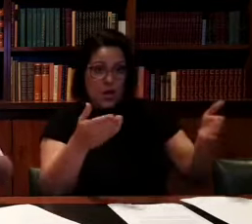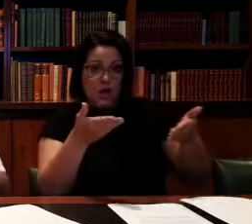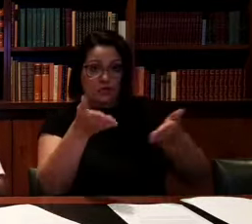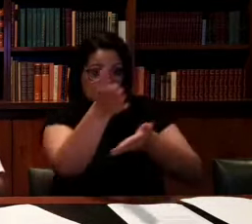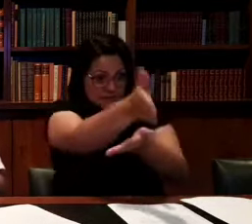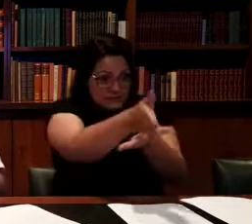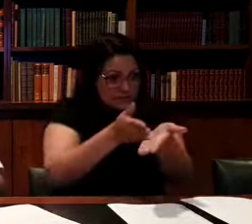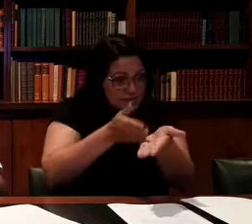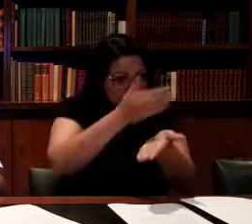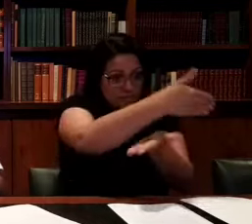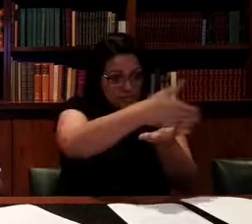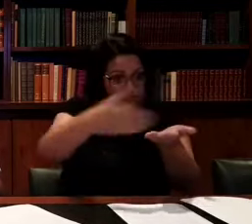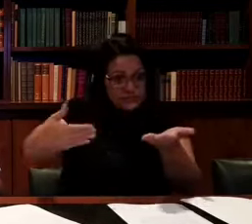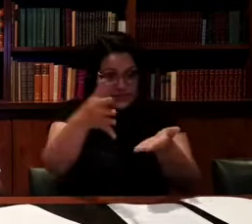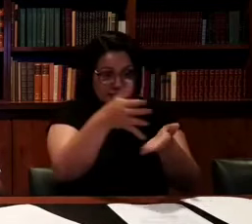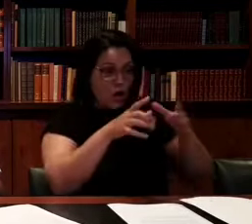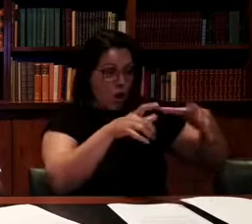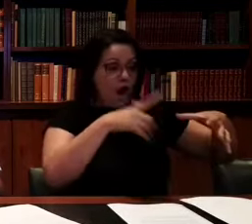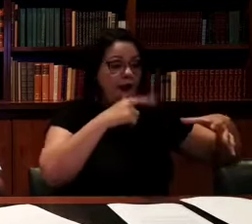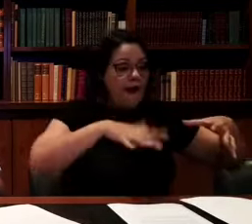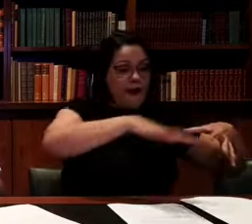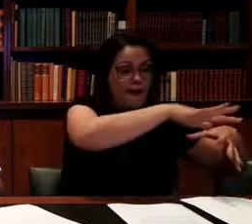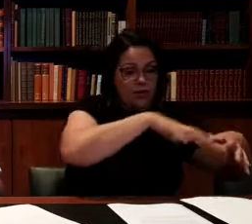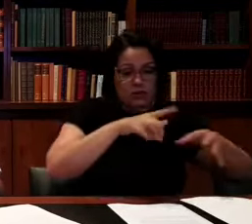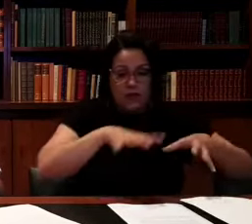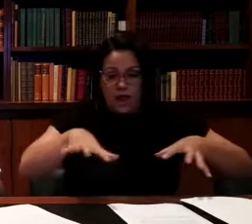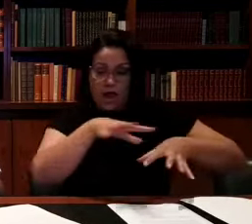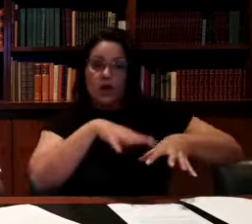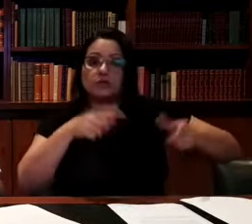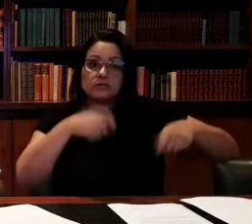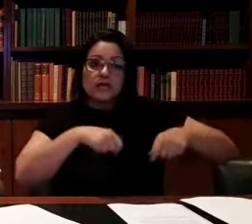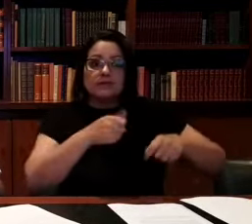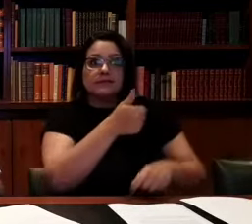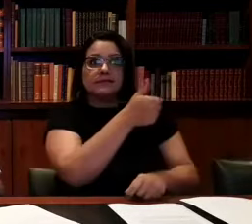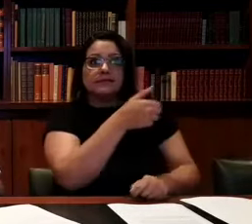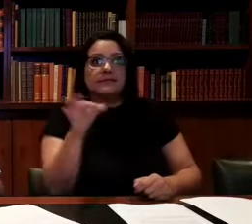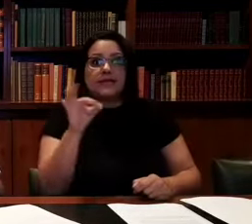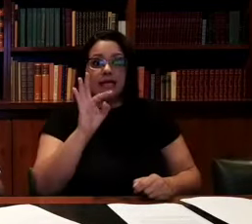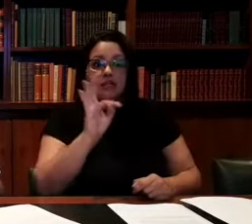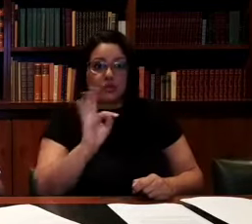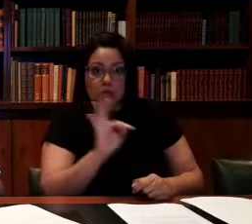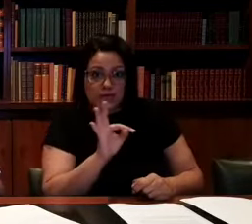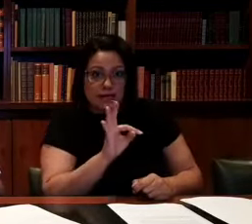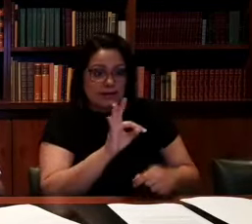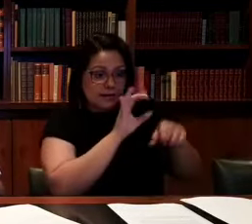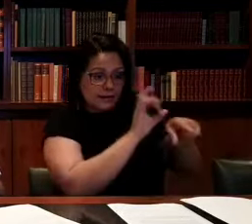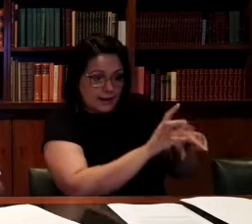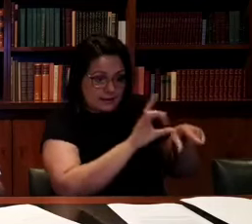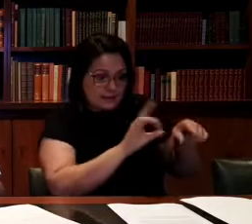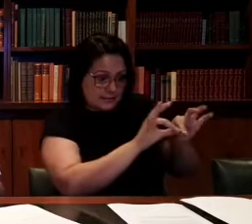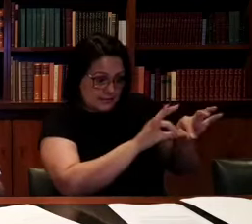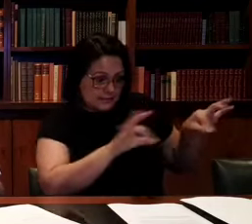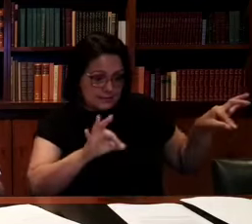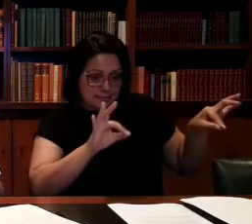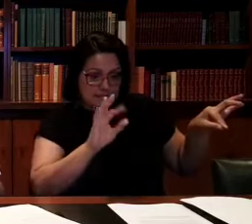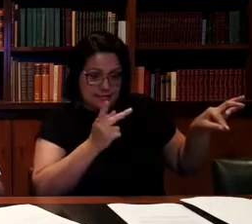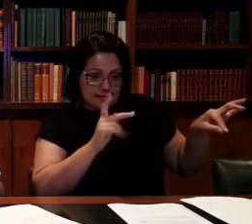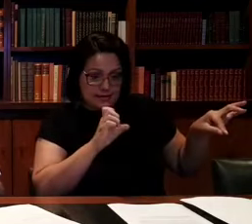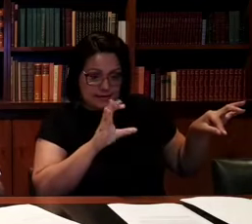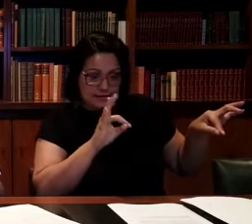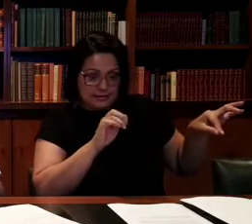compartilhar o thanks multiplica por 10 a produtividade de cem cem toneladas de 100